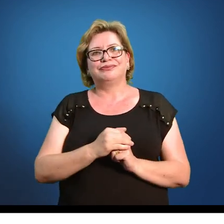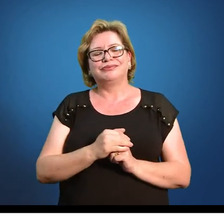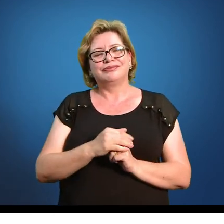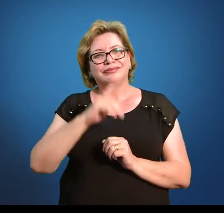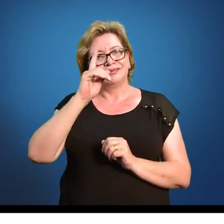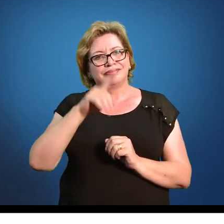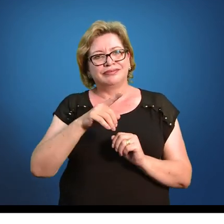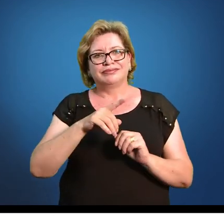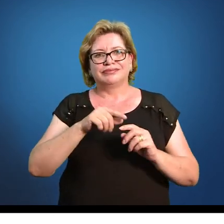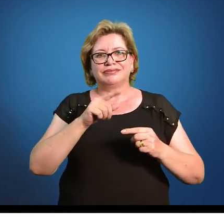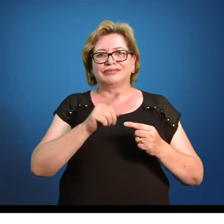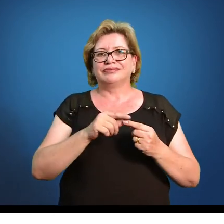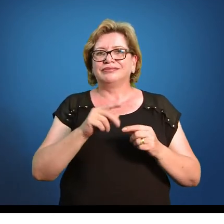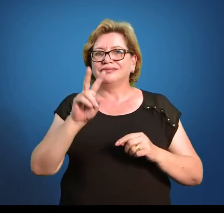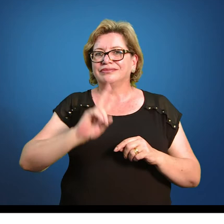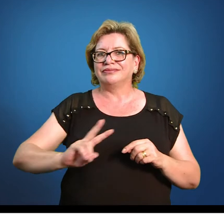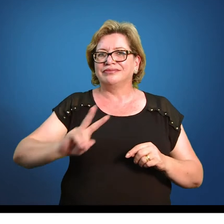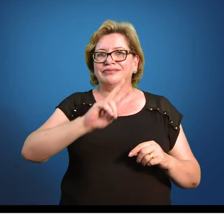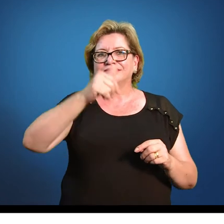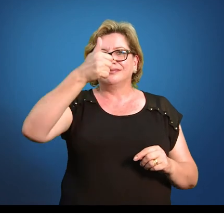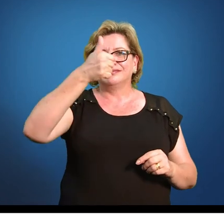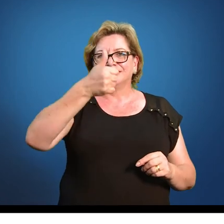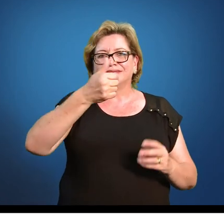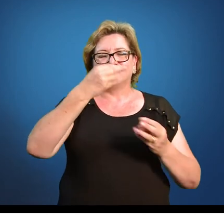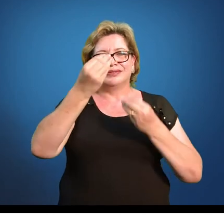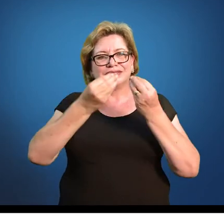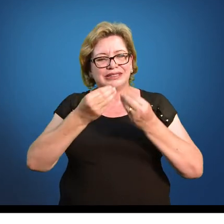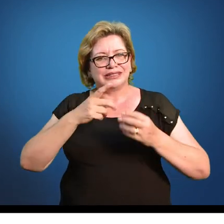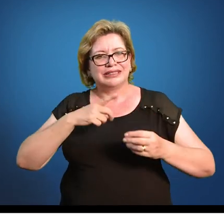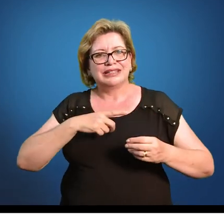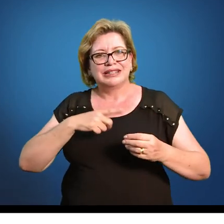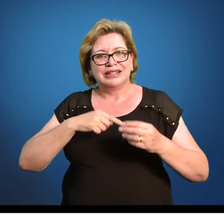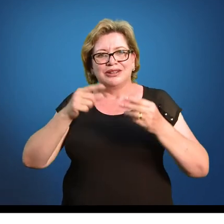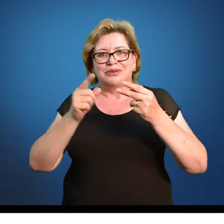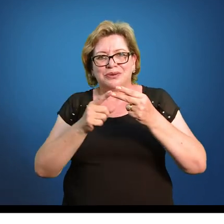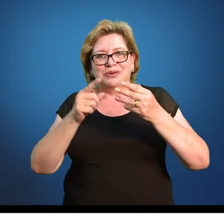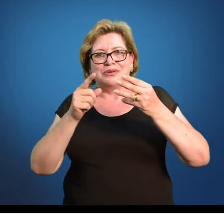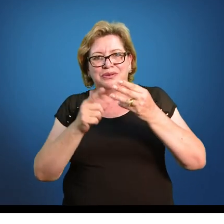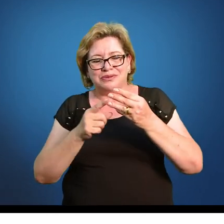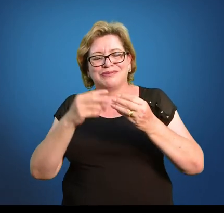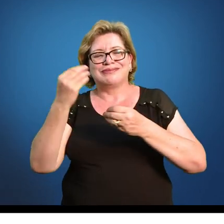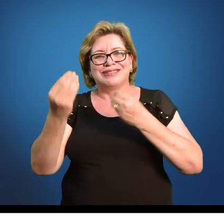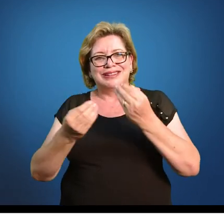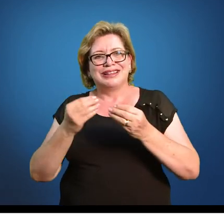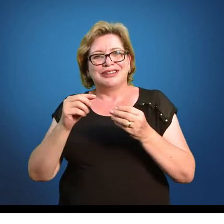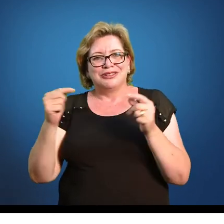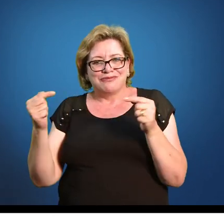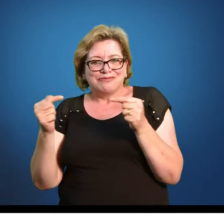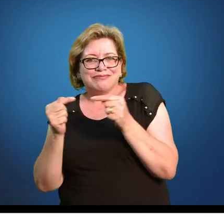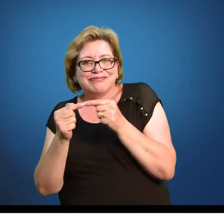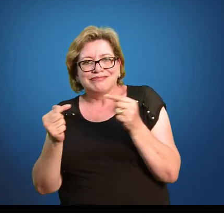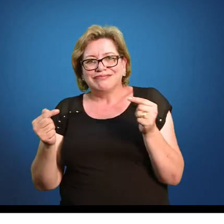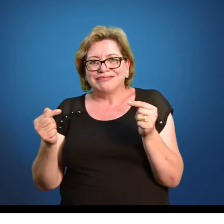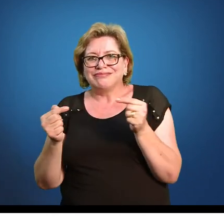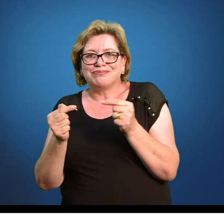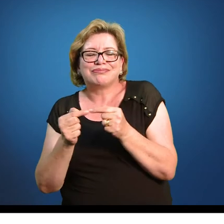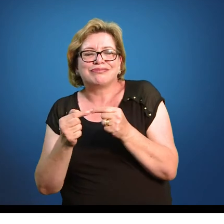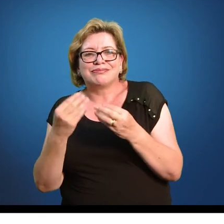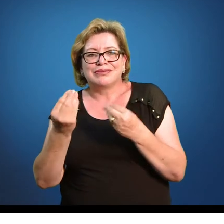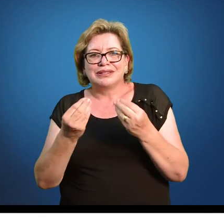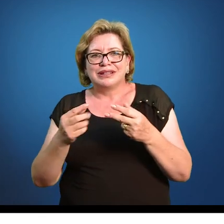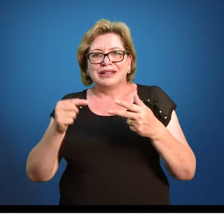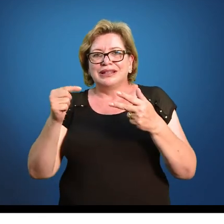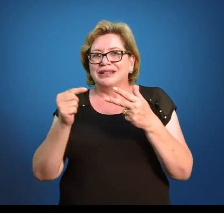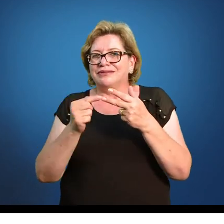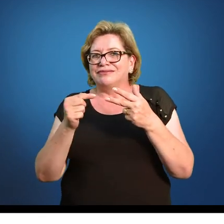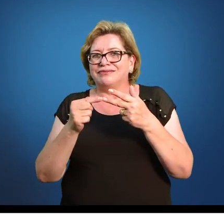2. Aí eu estou, respectivamente, cada um dos pesos associando a cada uma das provas. Já na